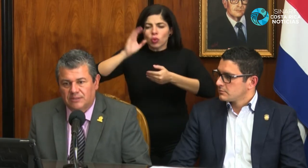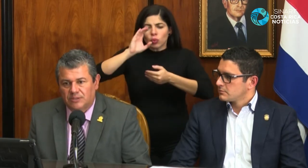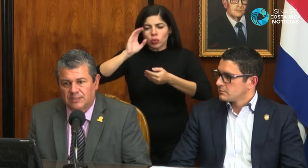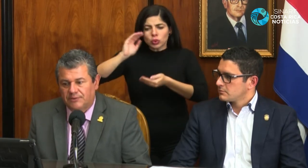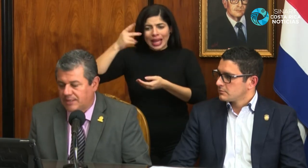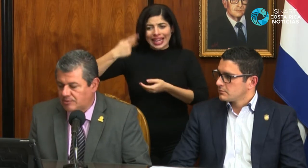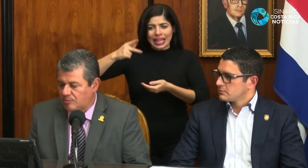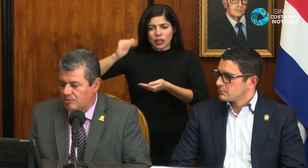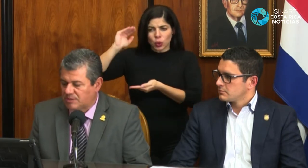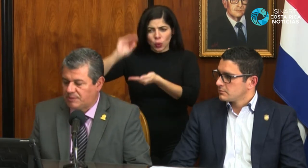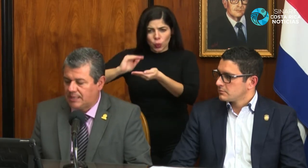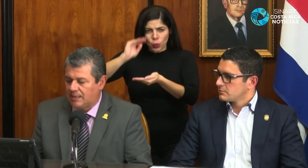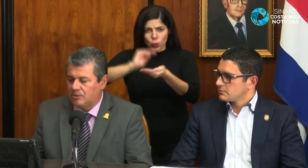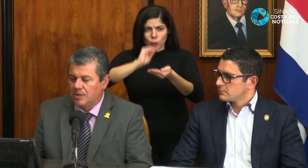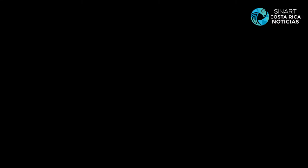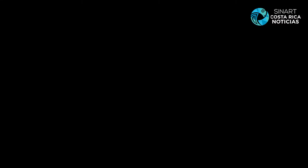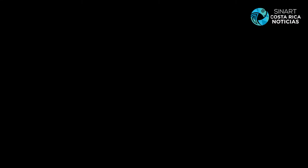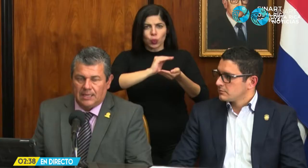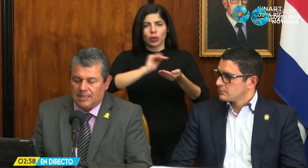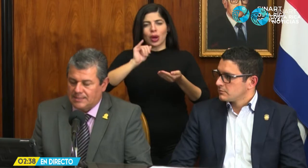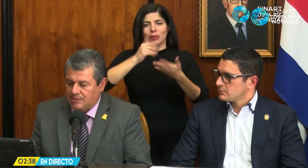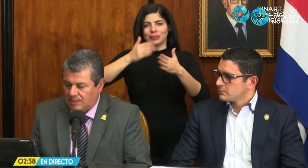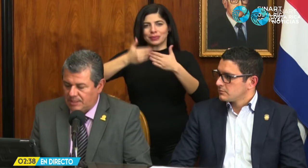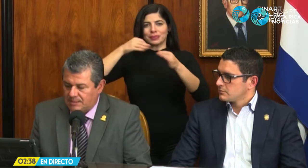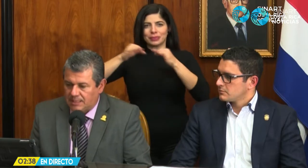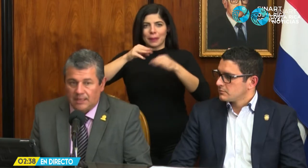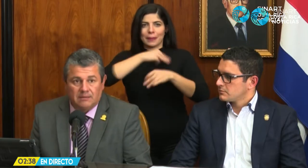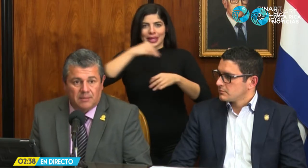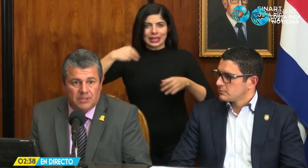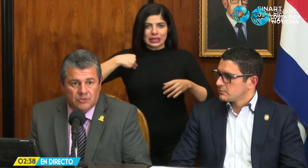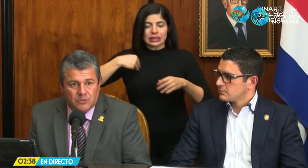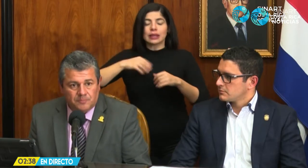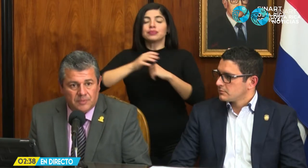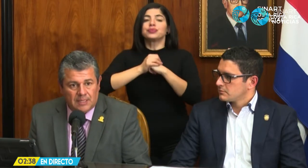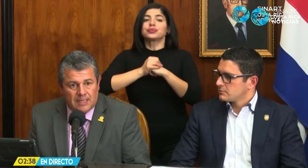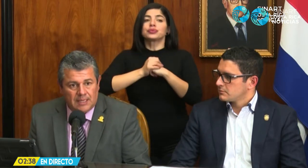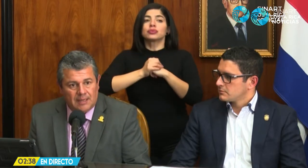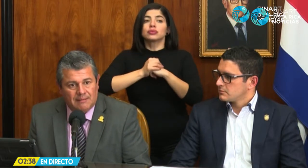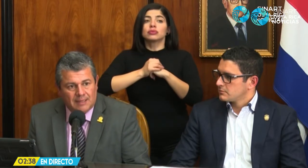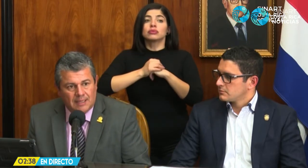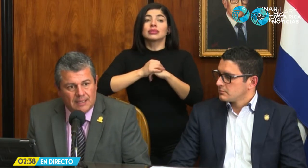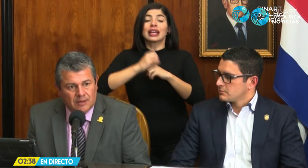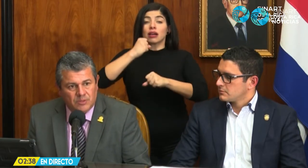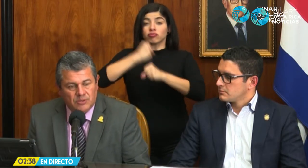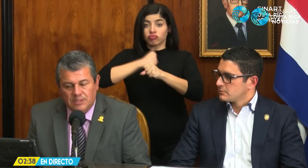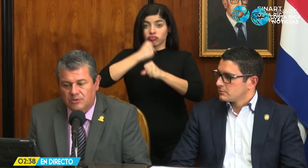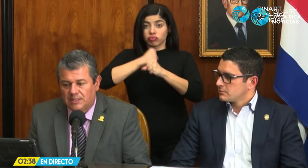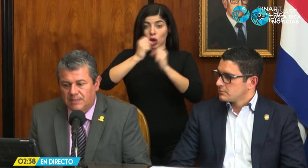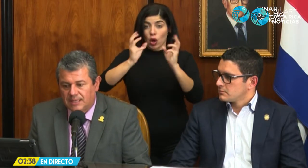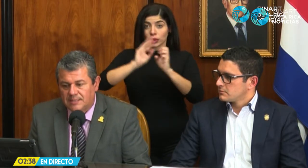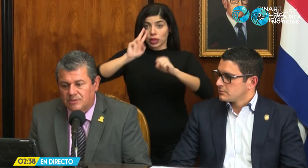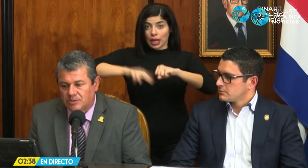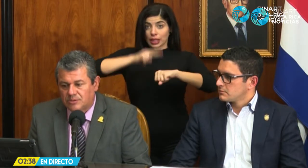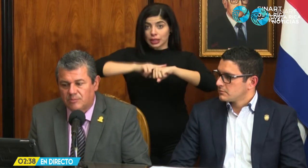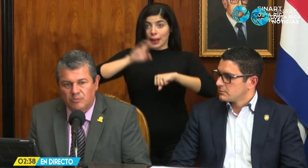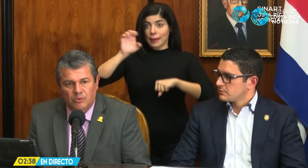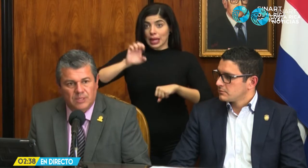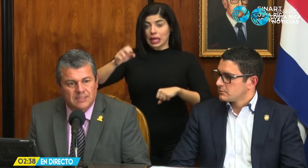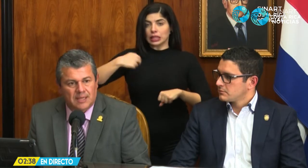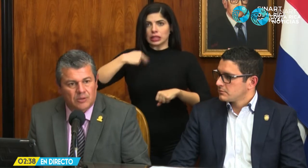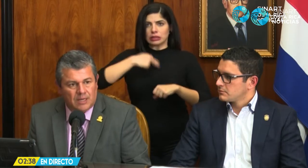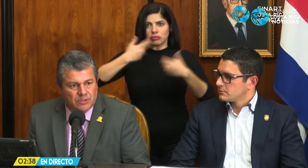esos factores de riesgo, como lo ha explicado la señora ministra. En términos de la tarea de la Comisión Nacional de Emergencia, nosotros